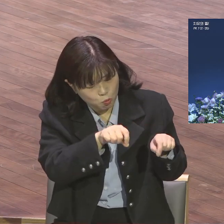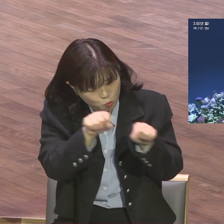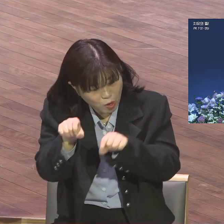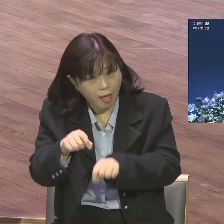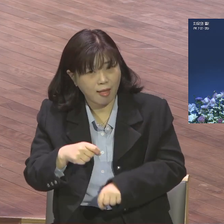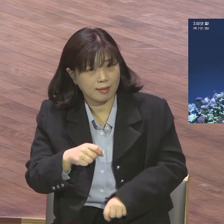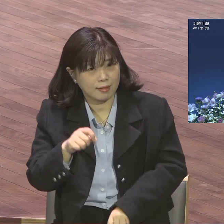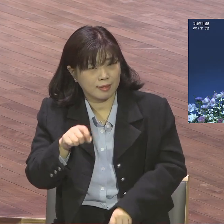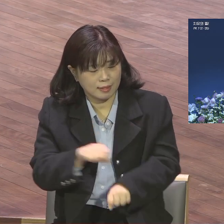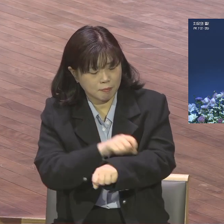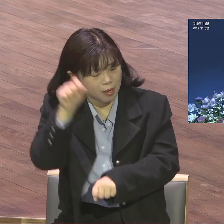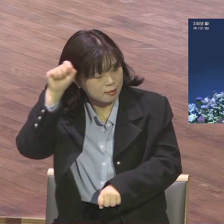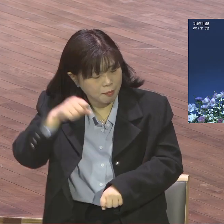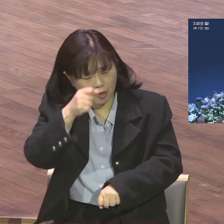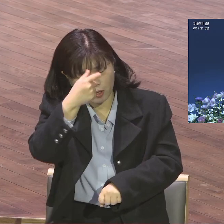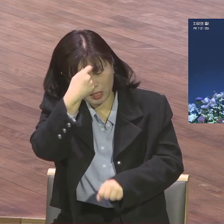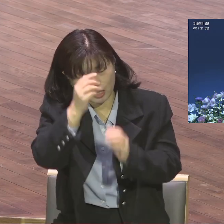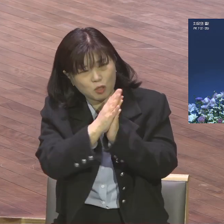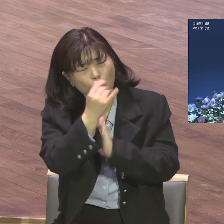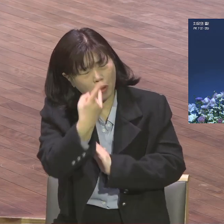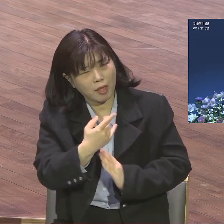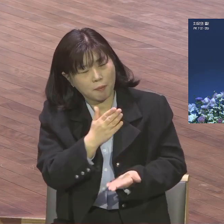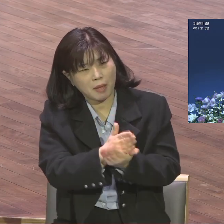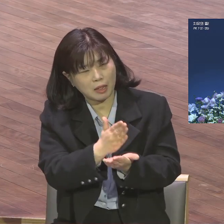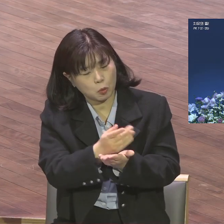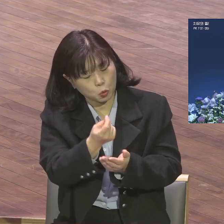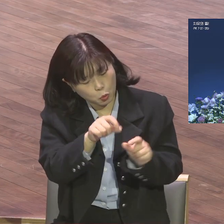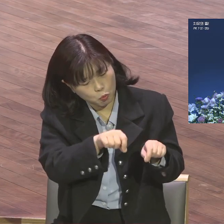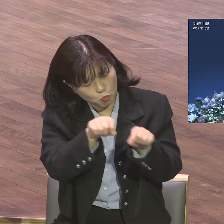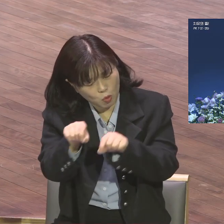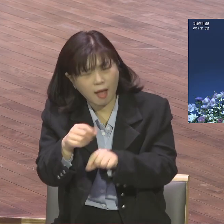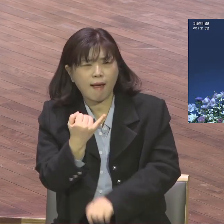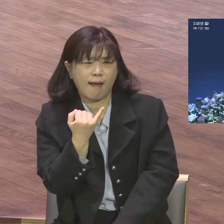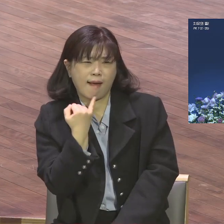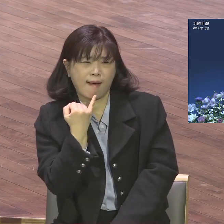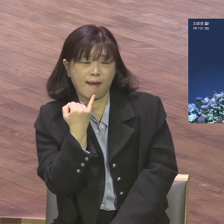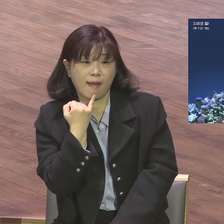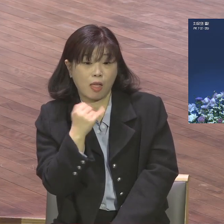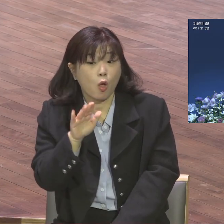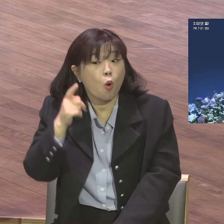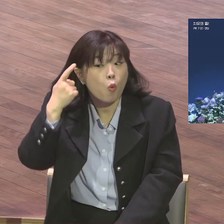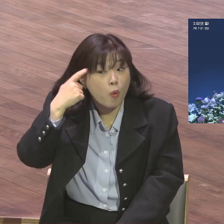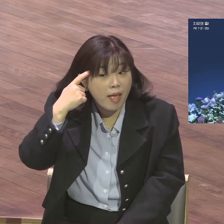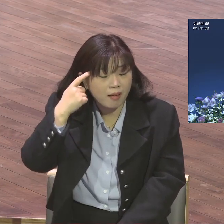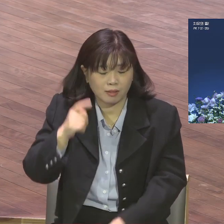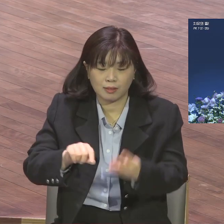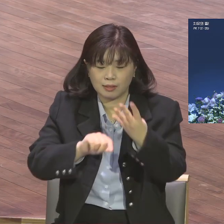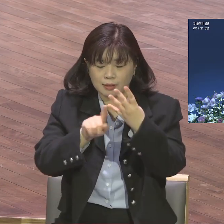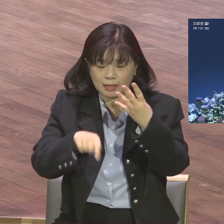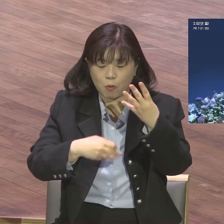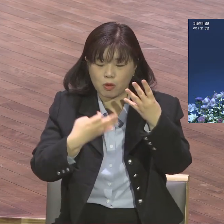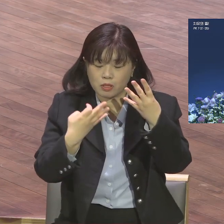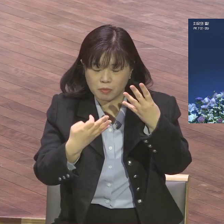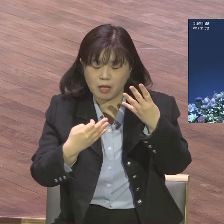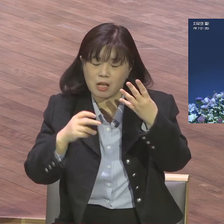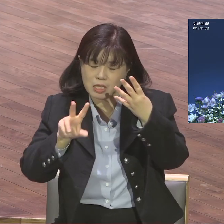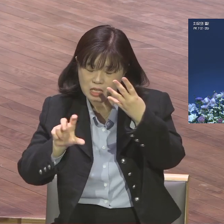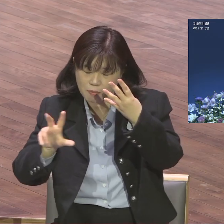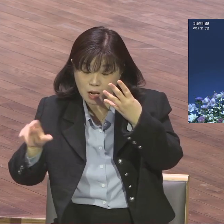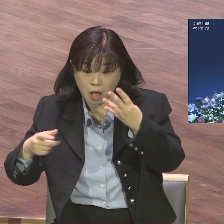렘도 세계 선교 대회예요. 그래서 아마 세계 선교 대회가 끝나면 우리가 특세를 해야 되지